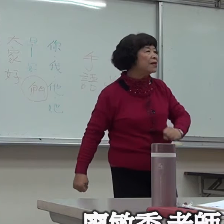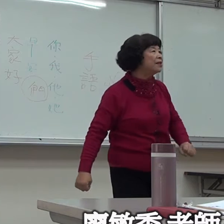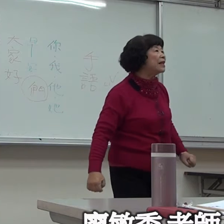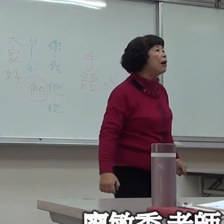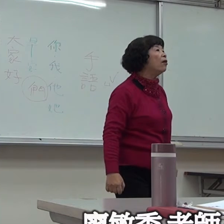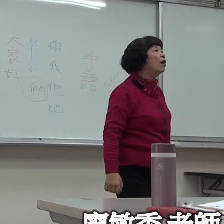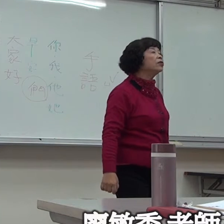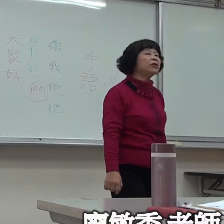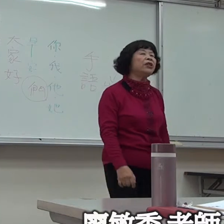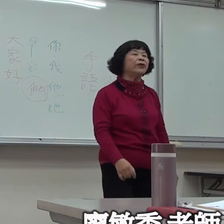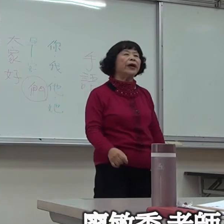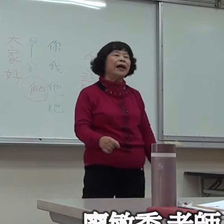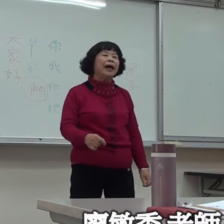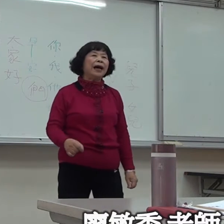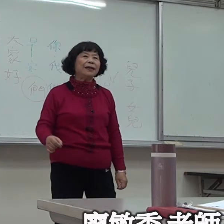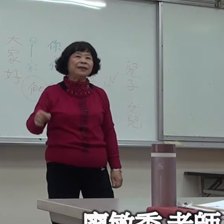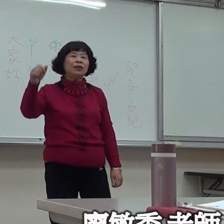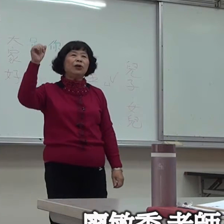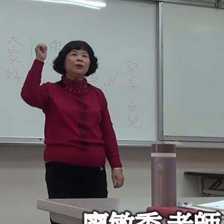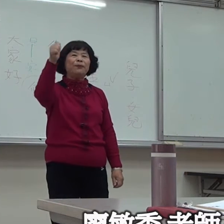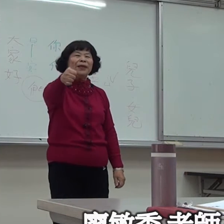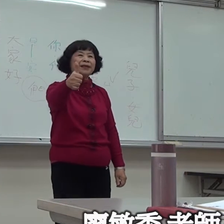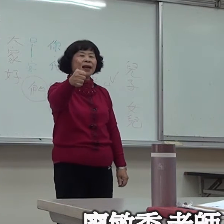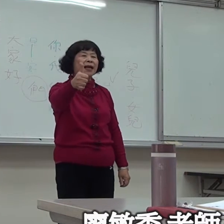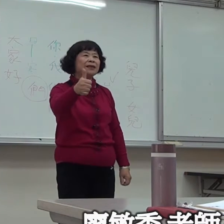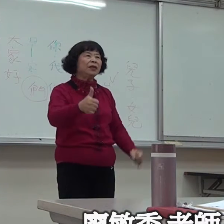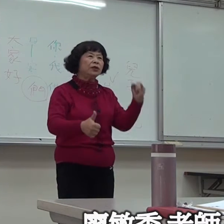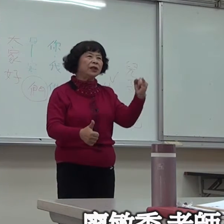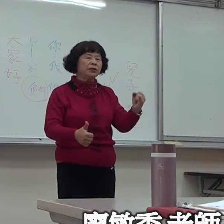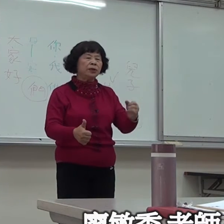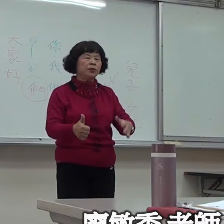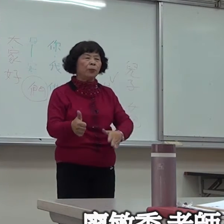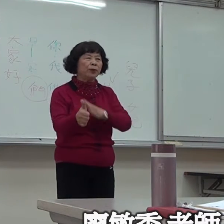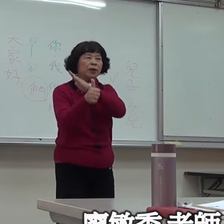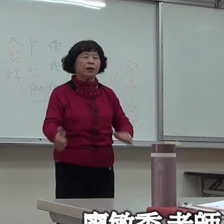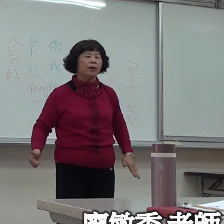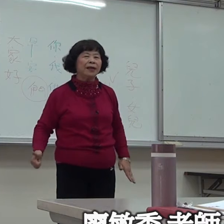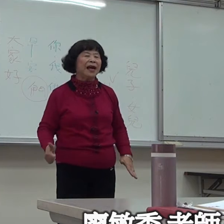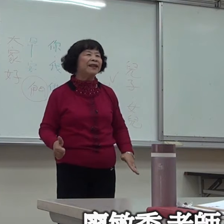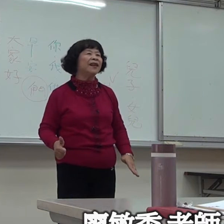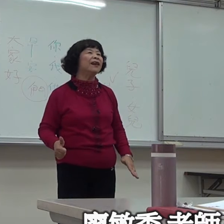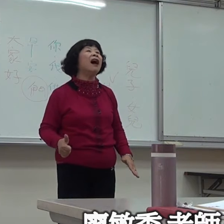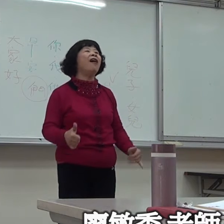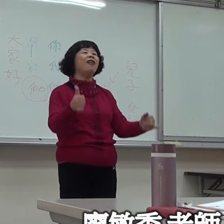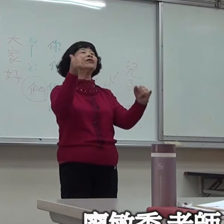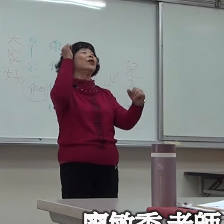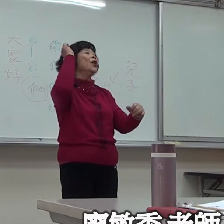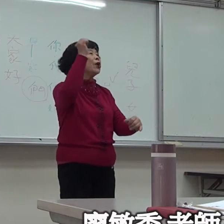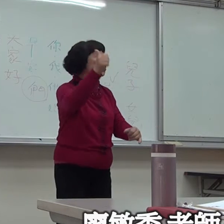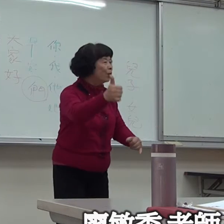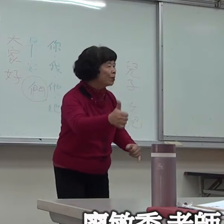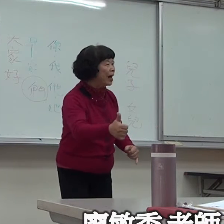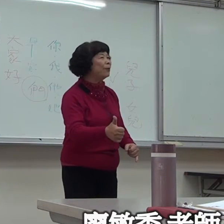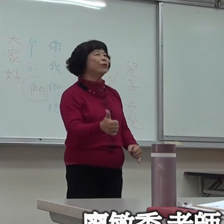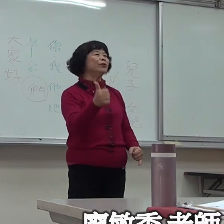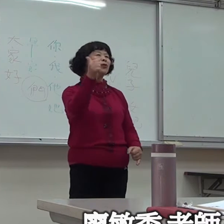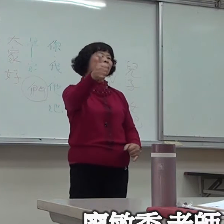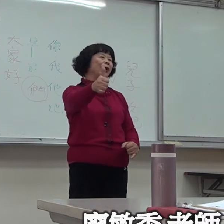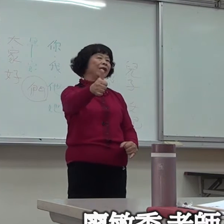很少，哦，就只有。啊，可是如果你比这样，男生女生，你总不可能说敢开灯嘛，哦，所以我们大部分都会，你